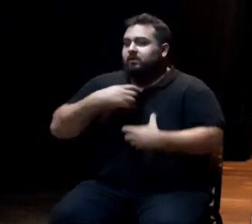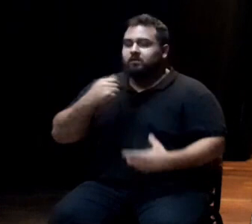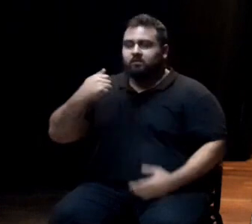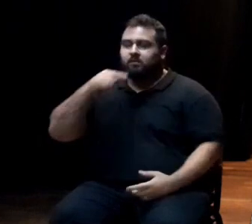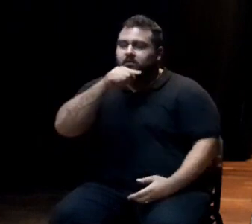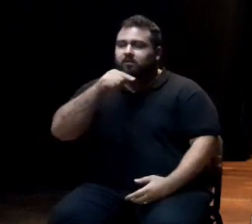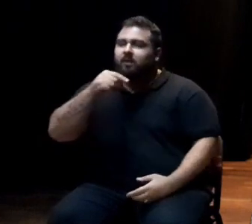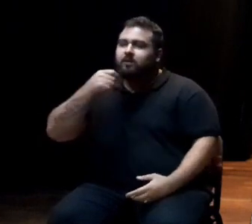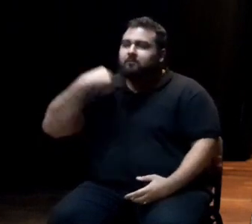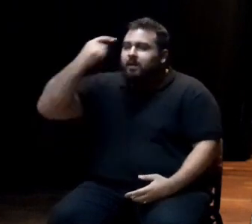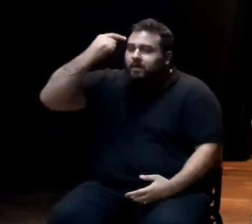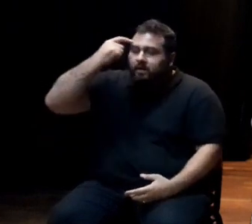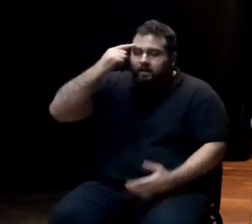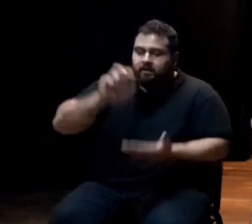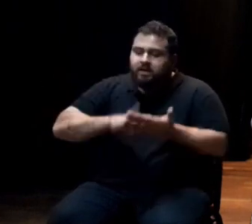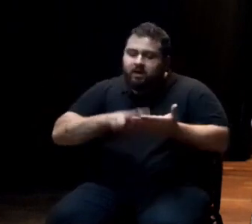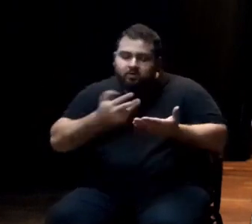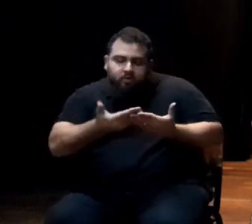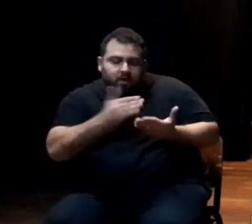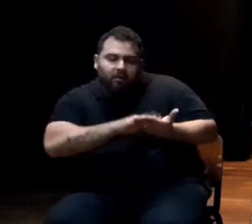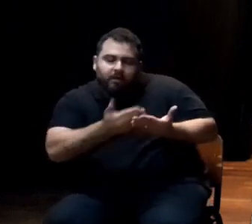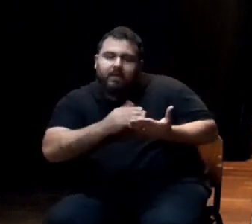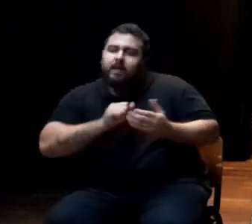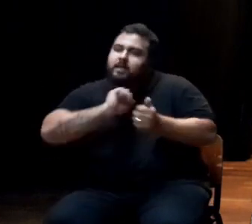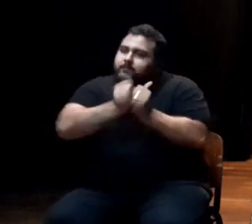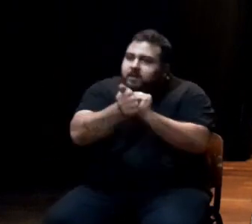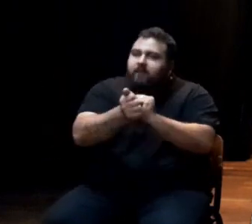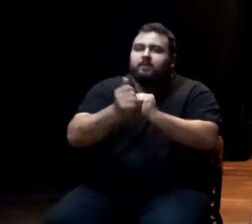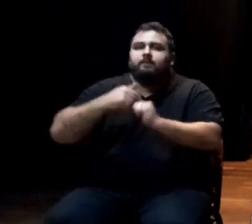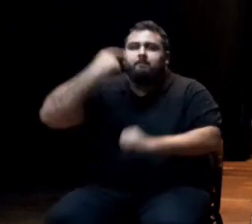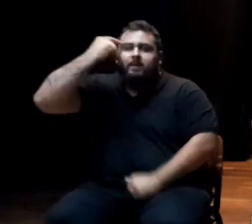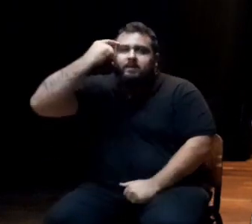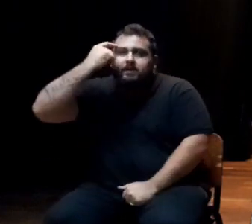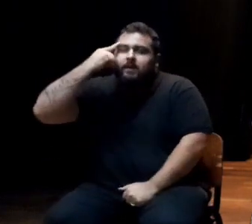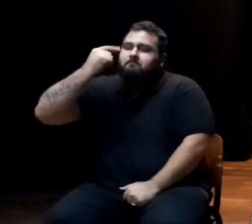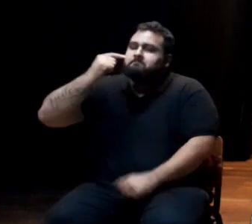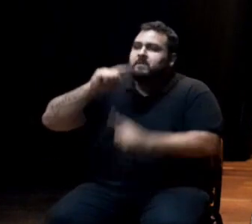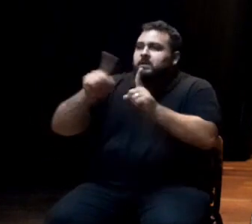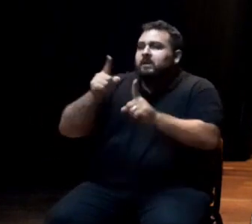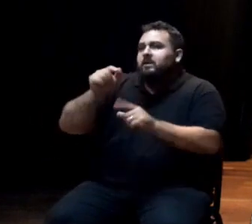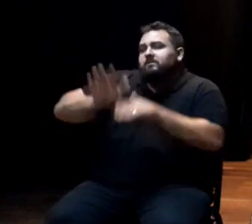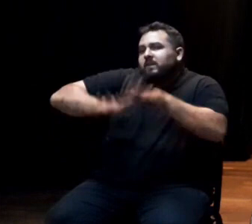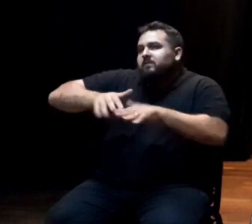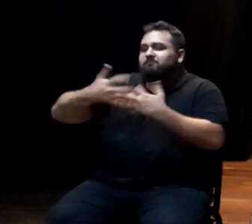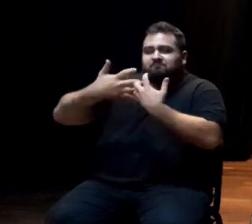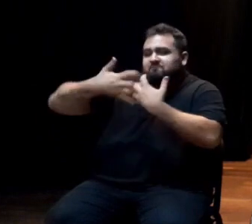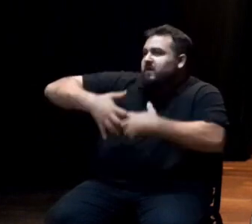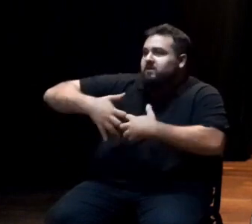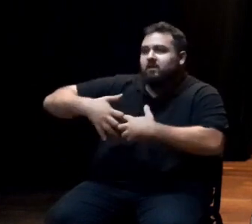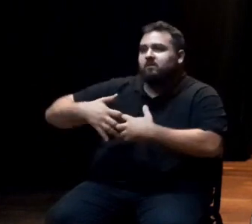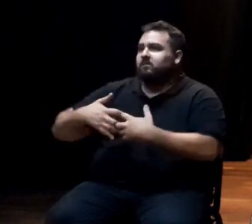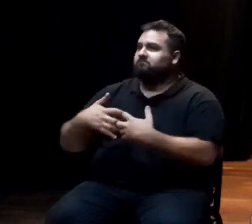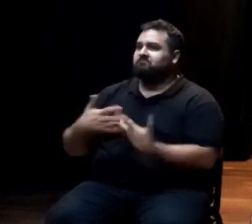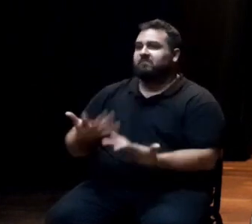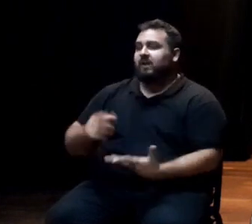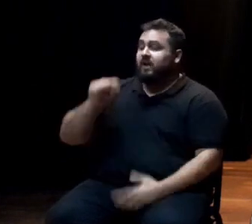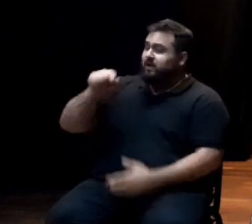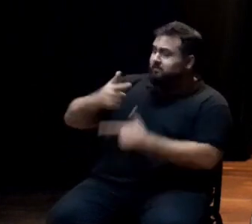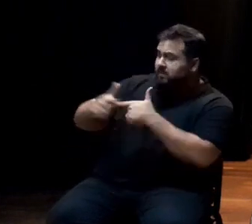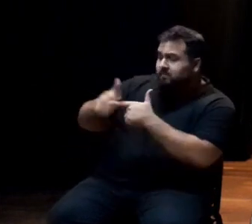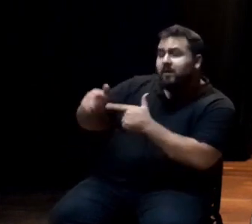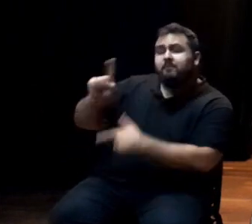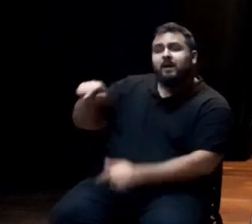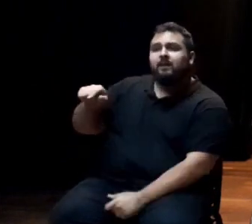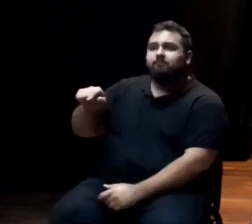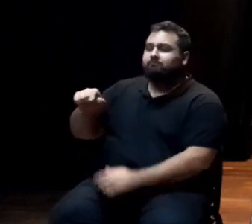pensar da melhor forma para fazer uma adaptação ali, mas às vezes não funciona. E esse problema é um problema